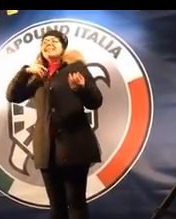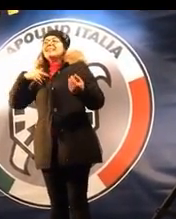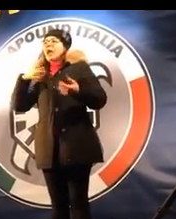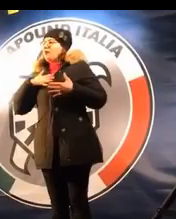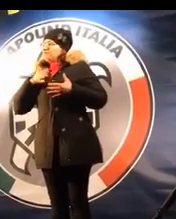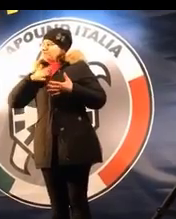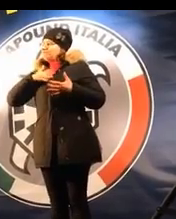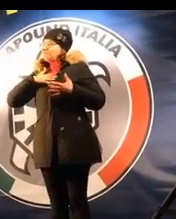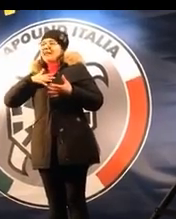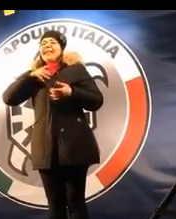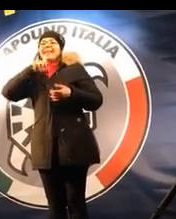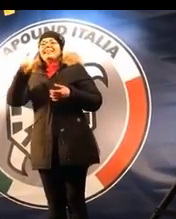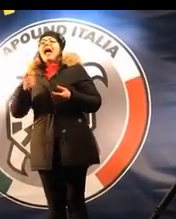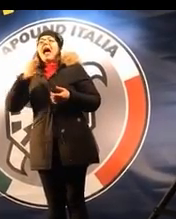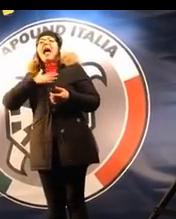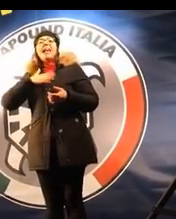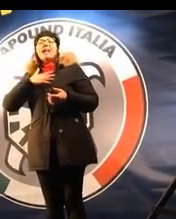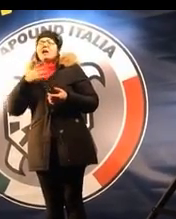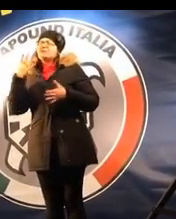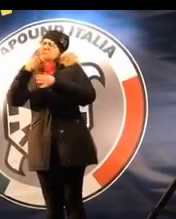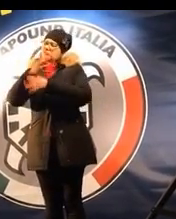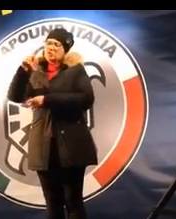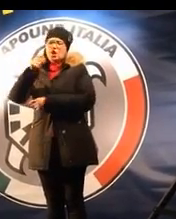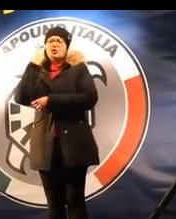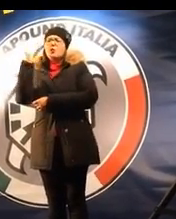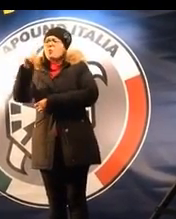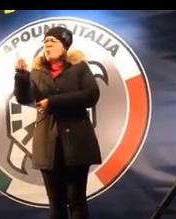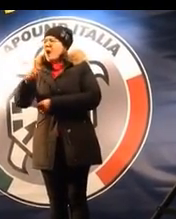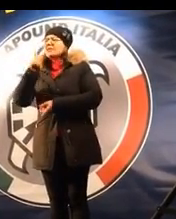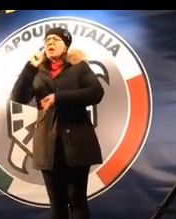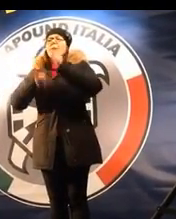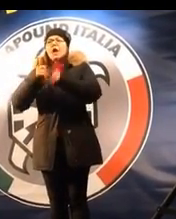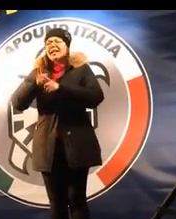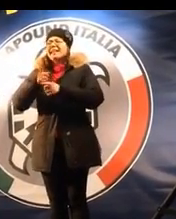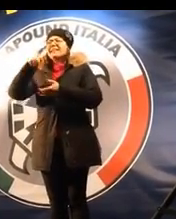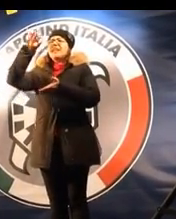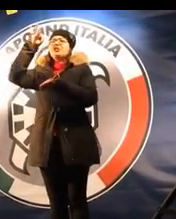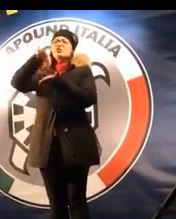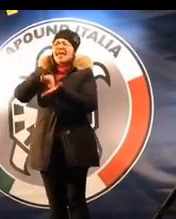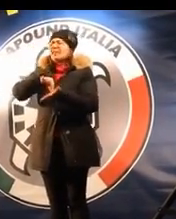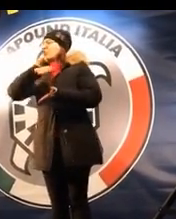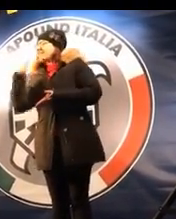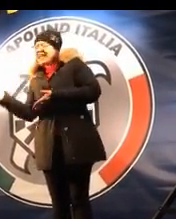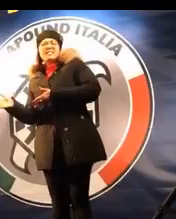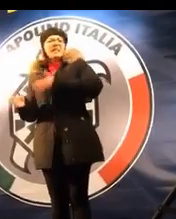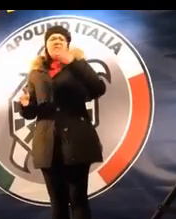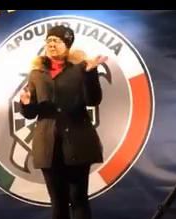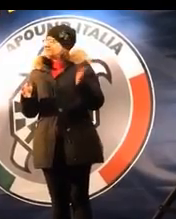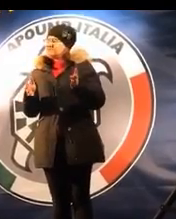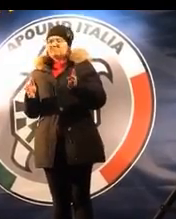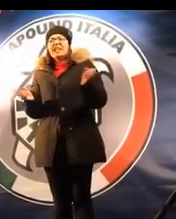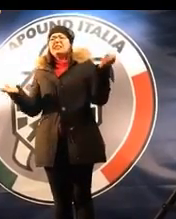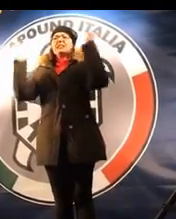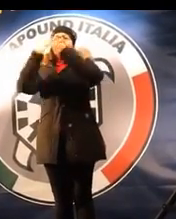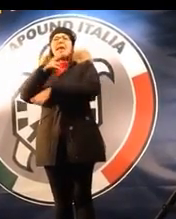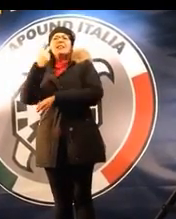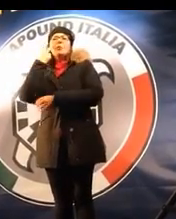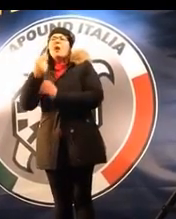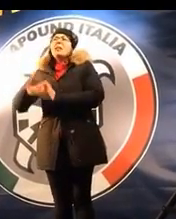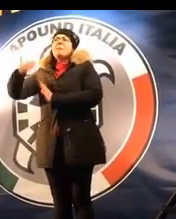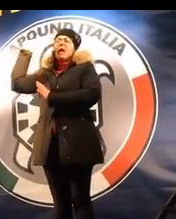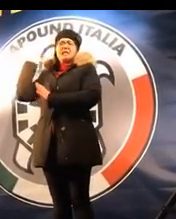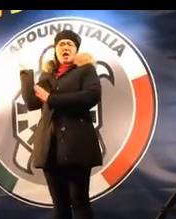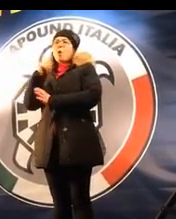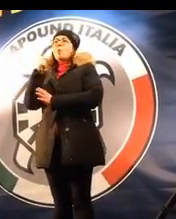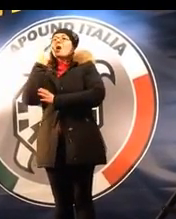delle appartenenze destra, sinistra, centro. Bisogna smettere di guardare al passato, di pensare al passato, ma semplicemente guardare al futuro